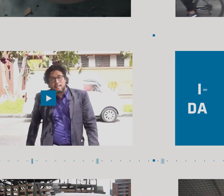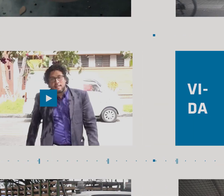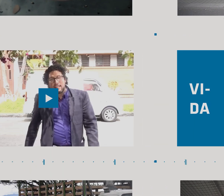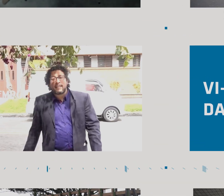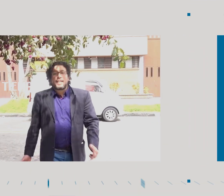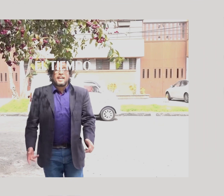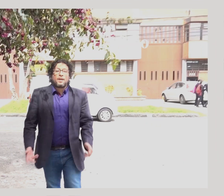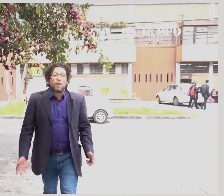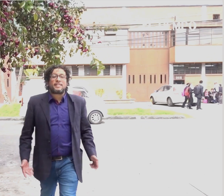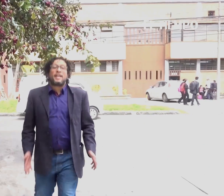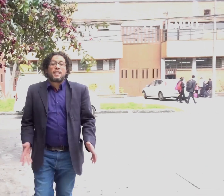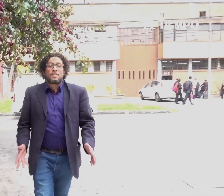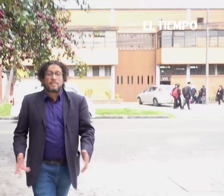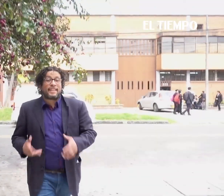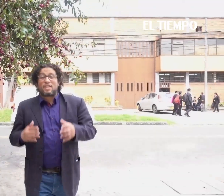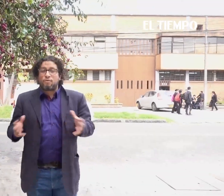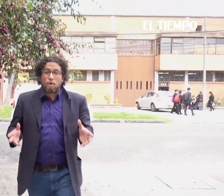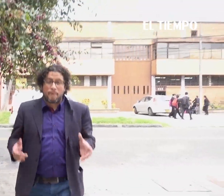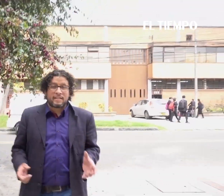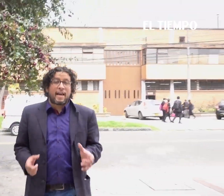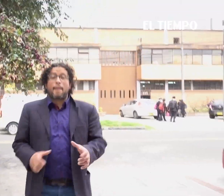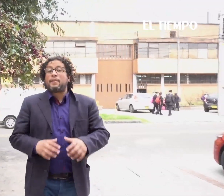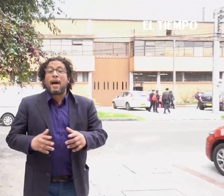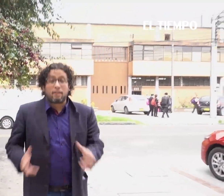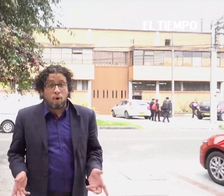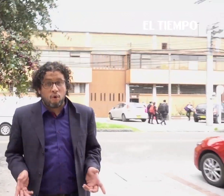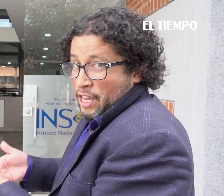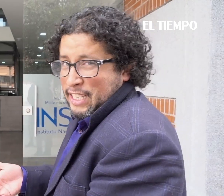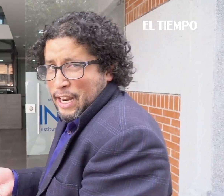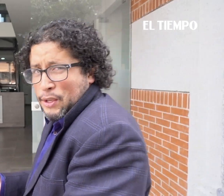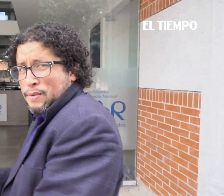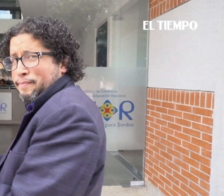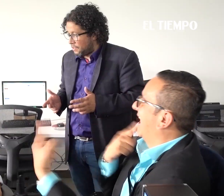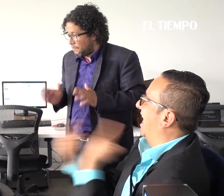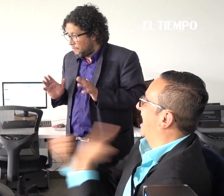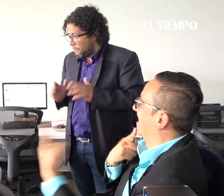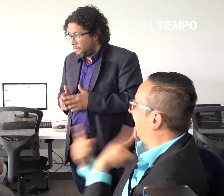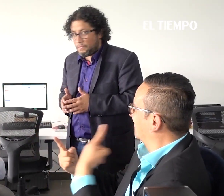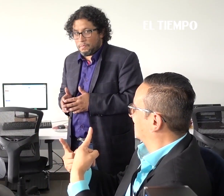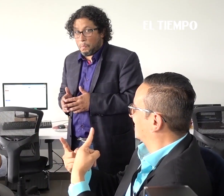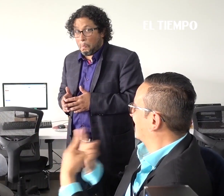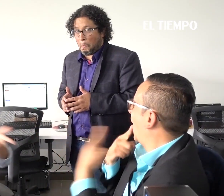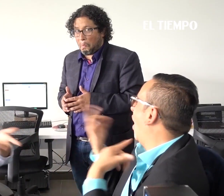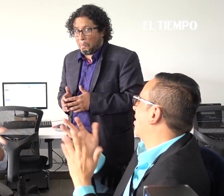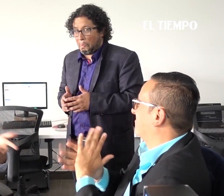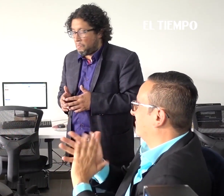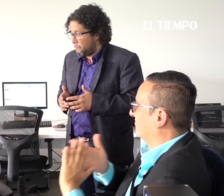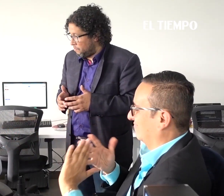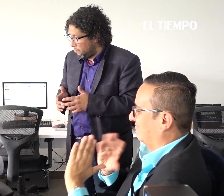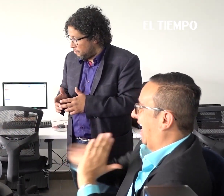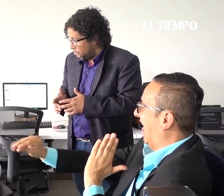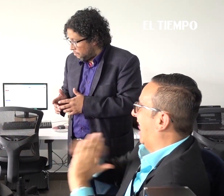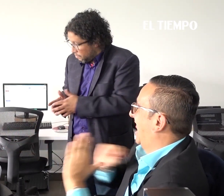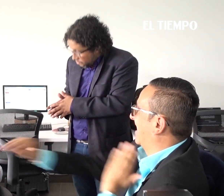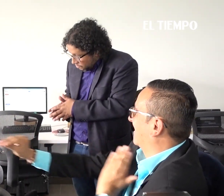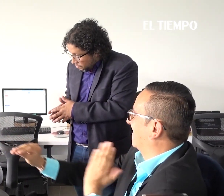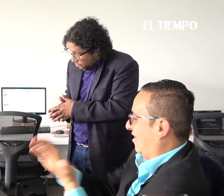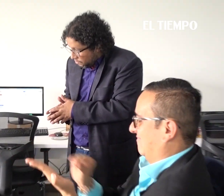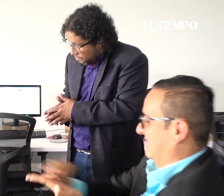Dicen que la lengua de señas se transforma, se adapta a todo, ¿será cierto? Vamos a ver si ya la lengua de señas adaptó algunos términos de este